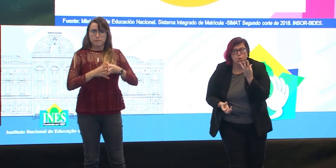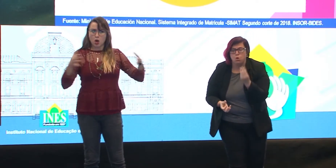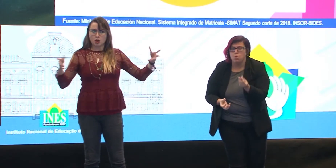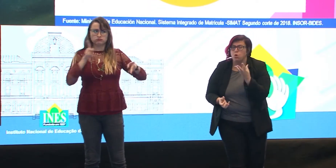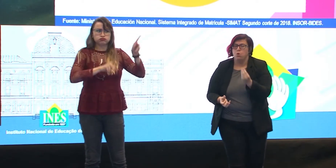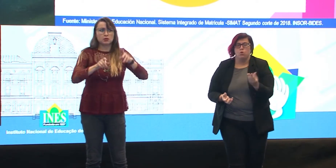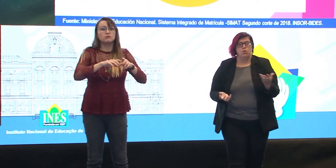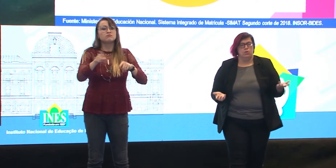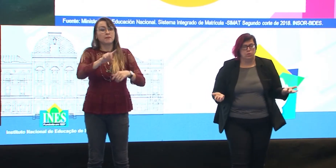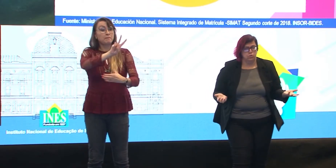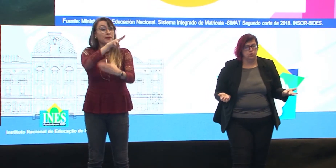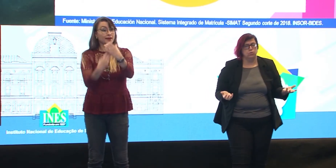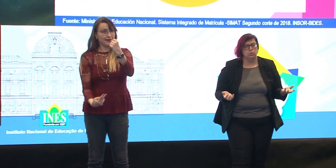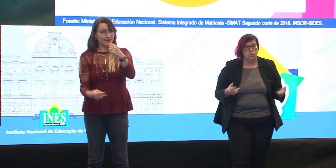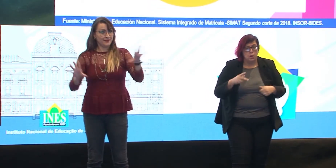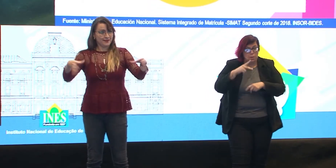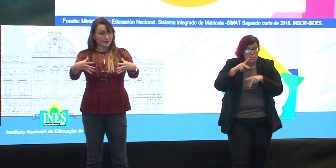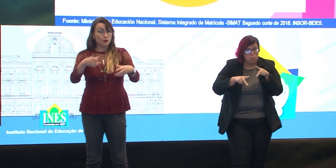só,